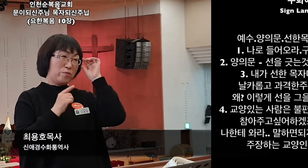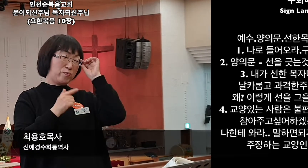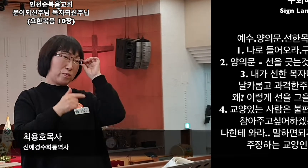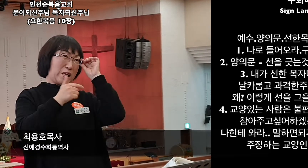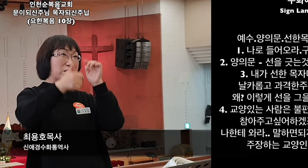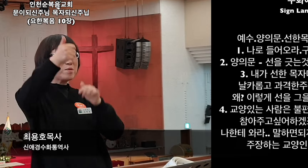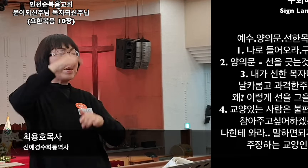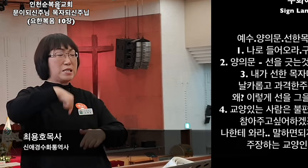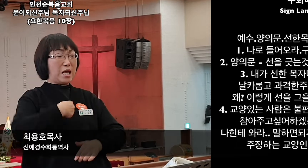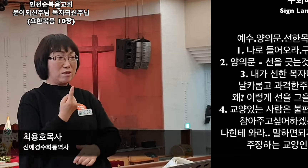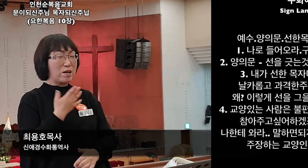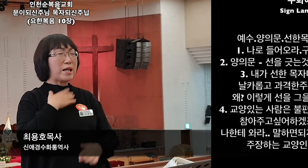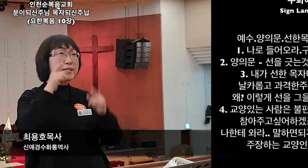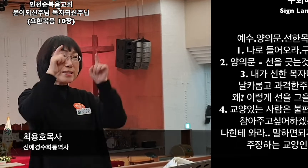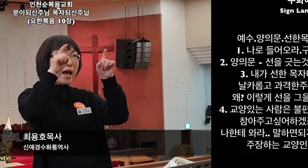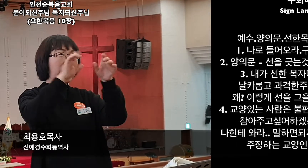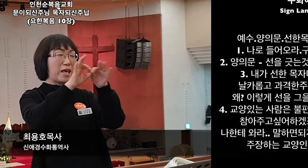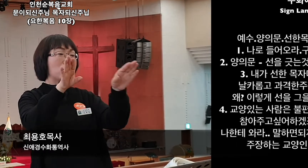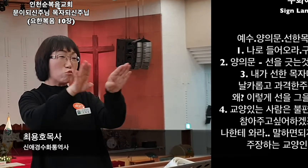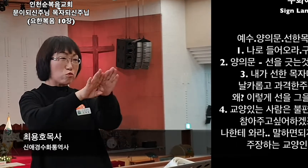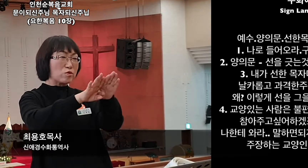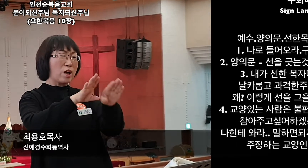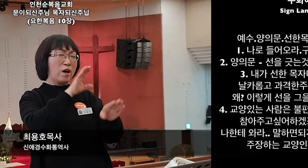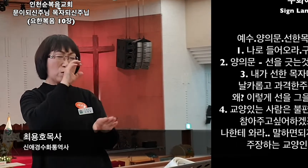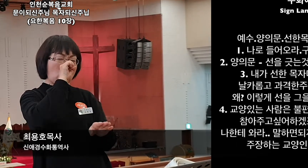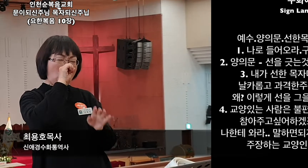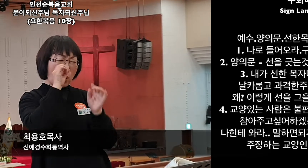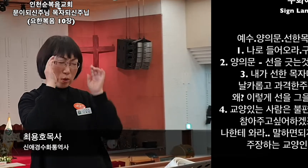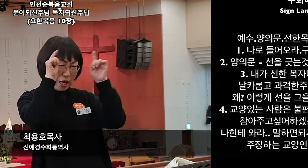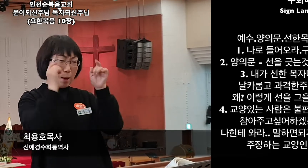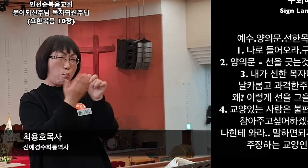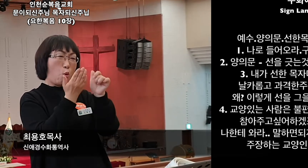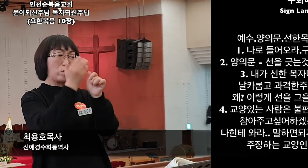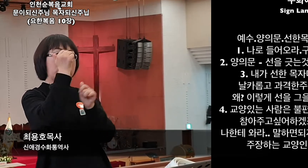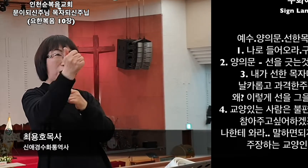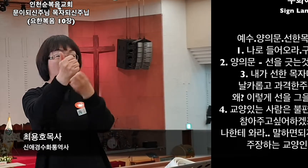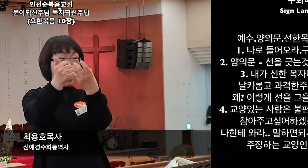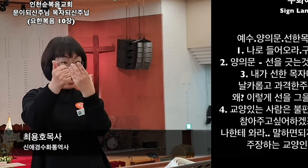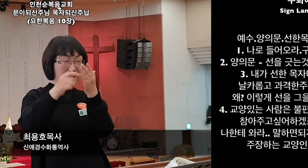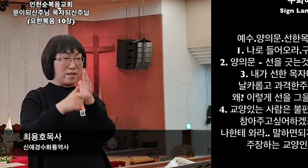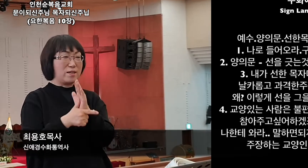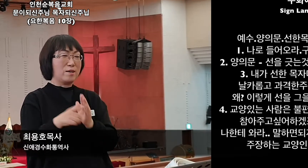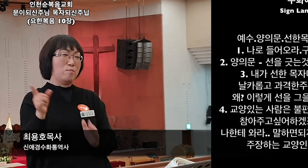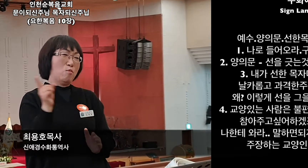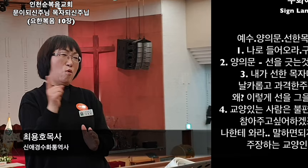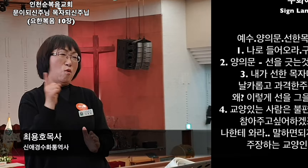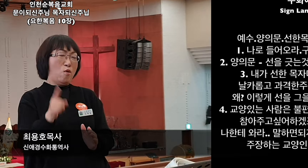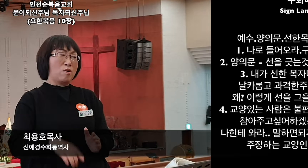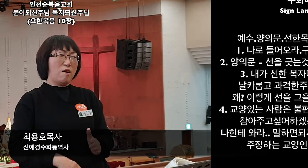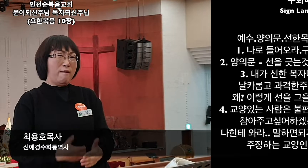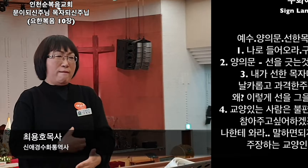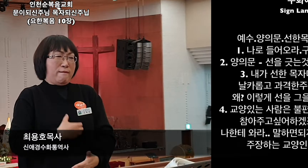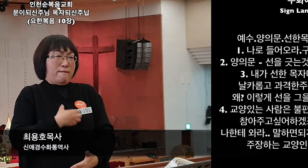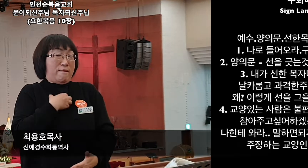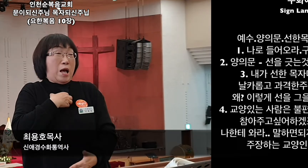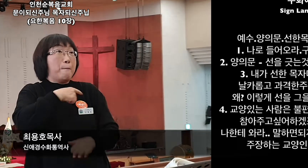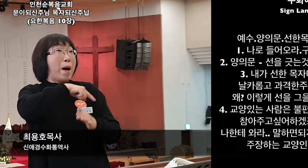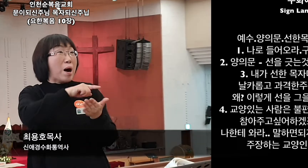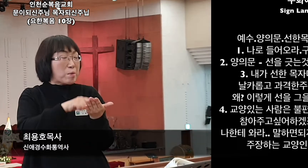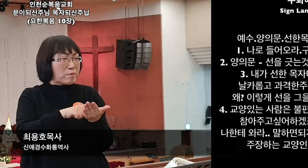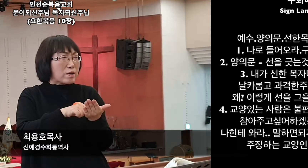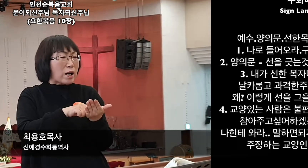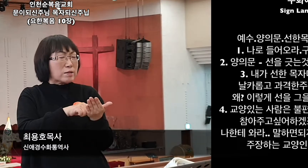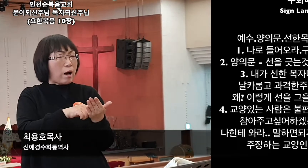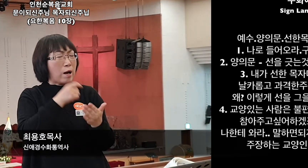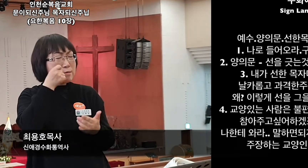자기 자신을 나는 양의 문, 나는 선한 목자라고 얘기하실 때는 여기 뭔가 끌어오르는 마음들과